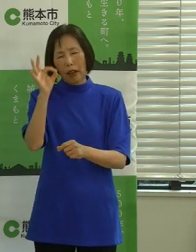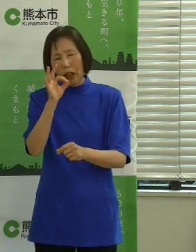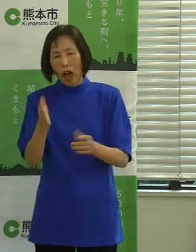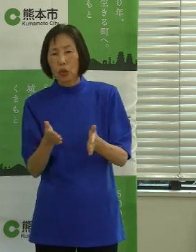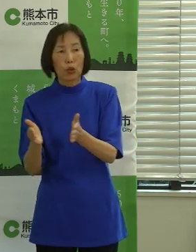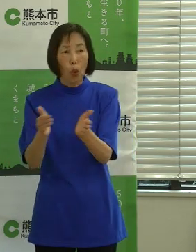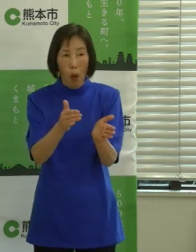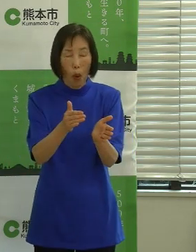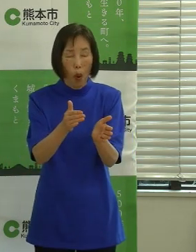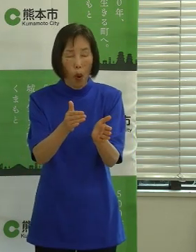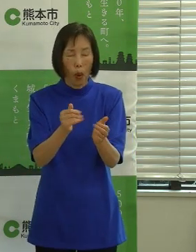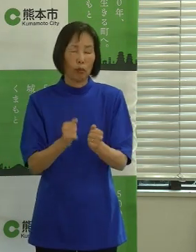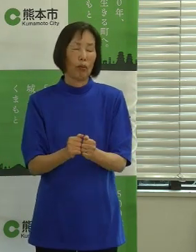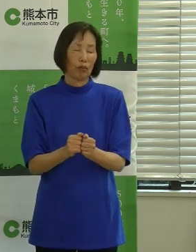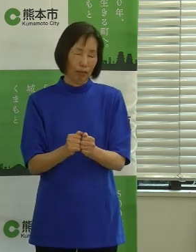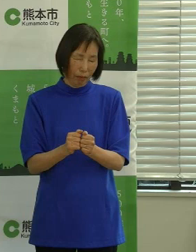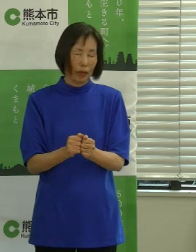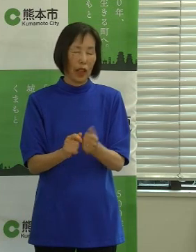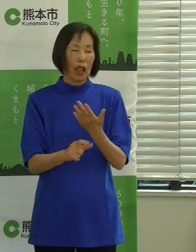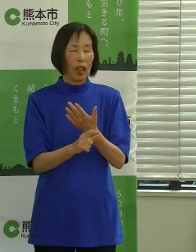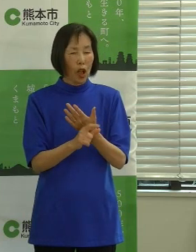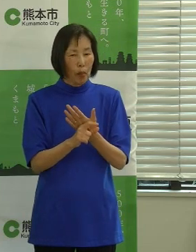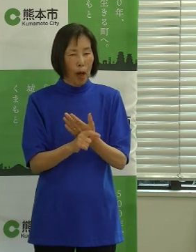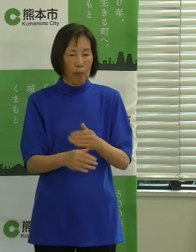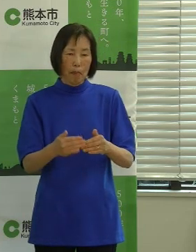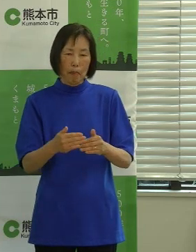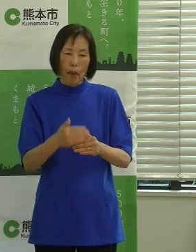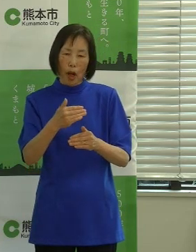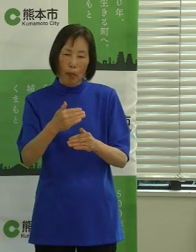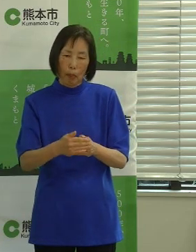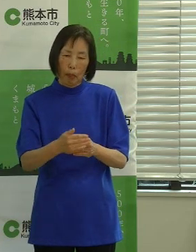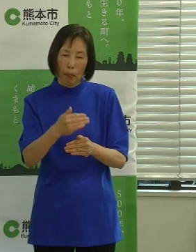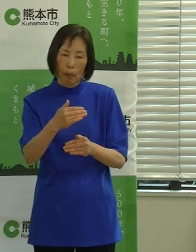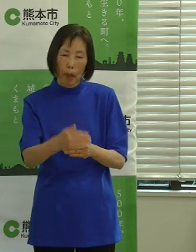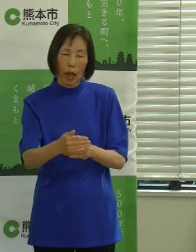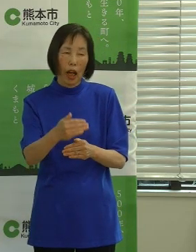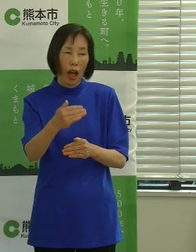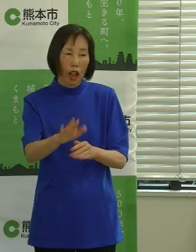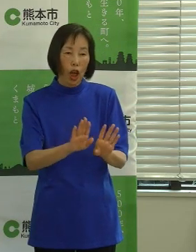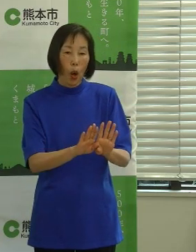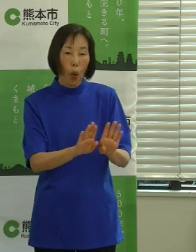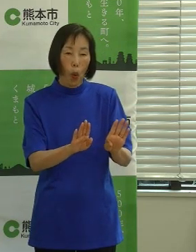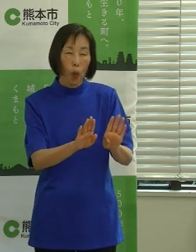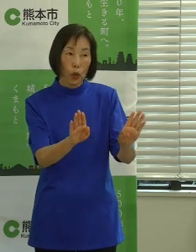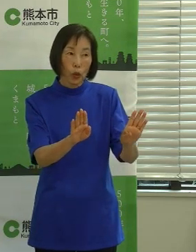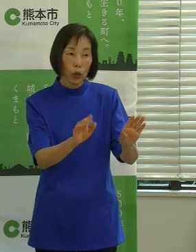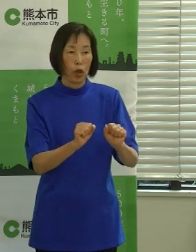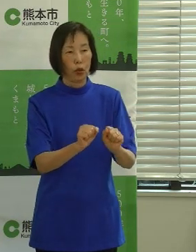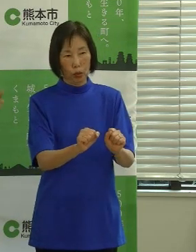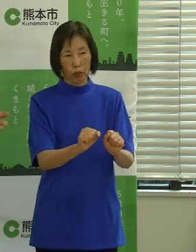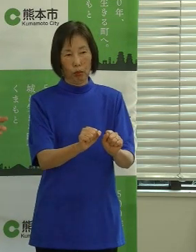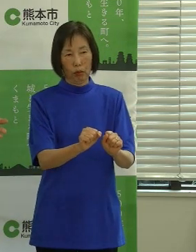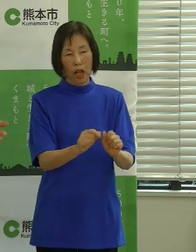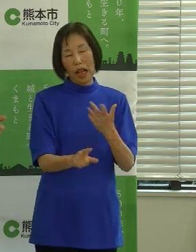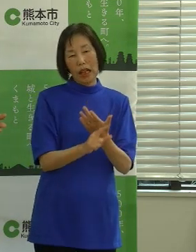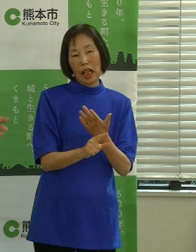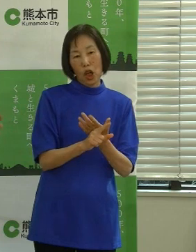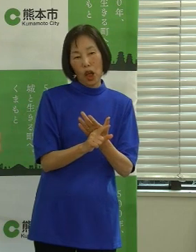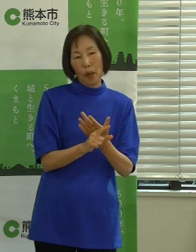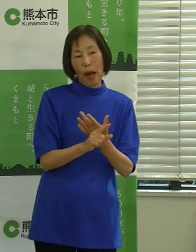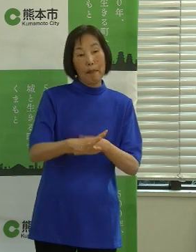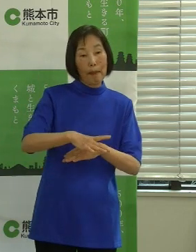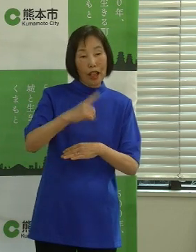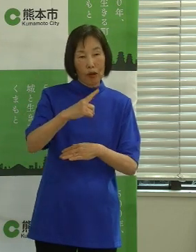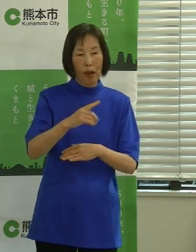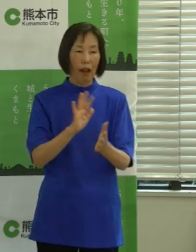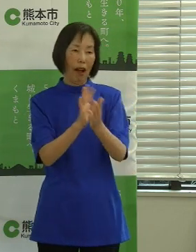ばそういう段階的にですね、そのオープンをするとか、そういうことも例えば県内の方をま